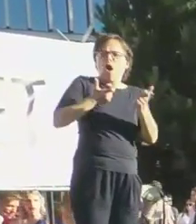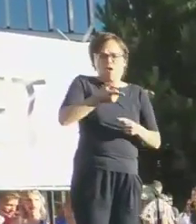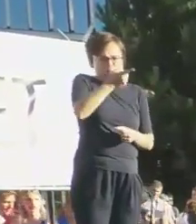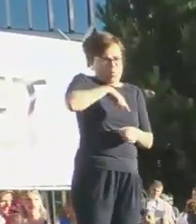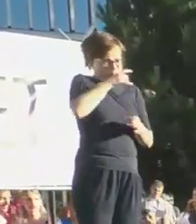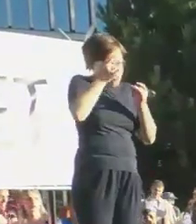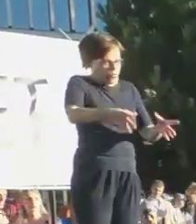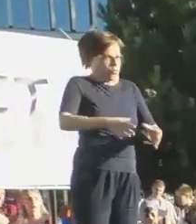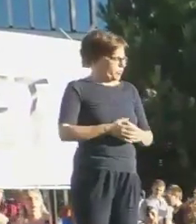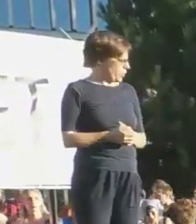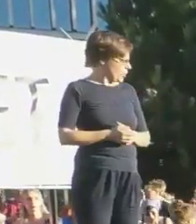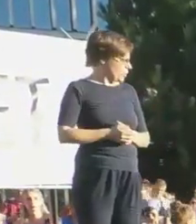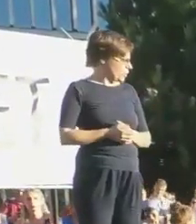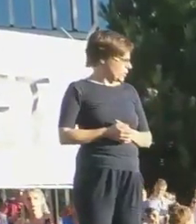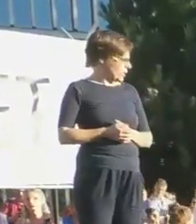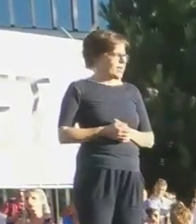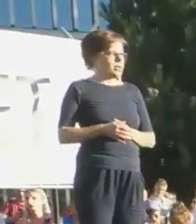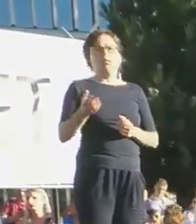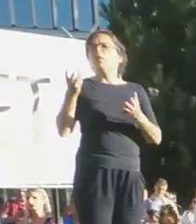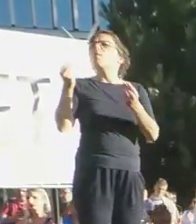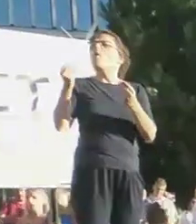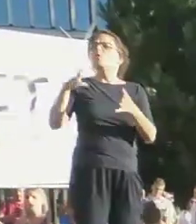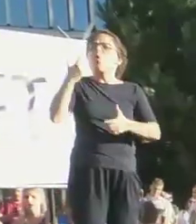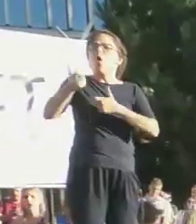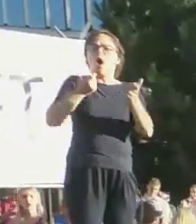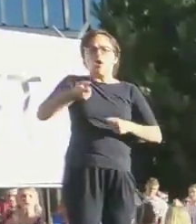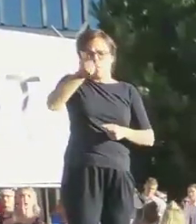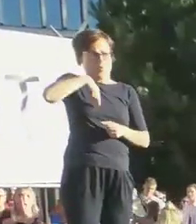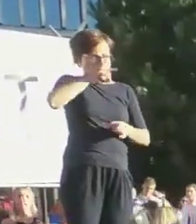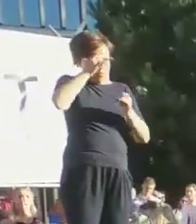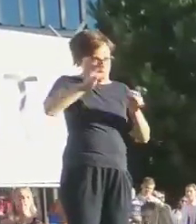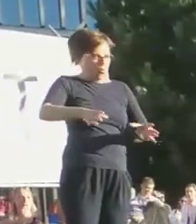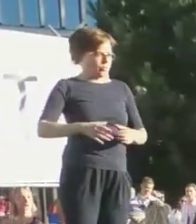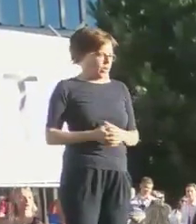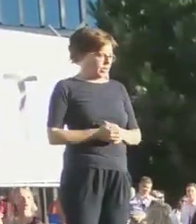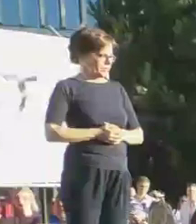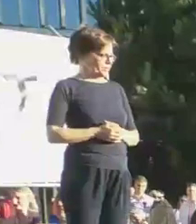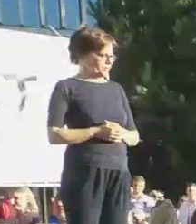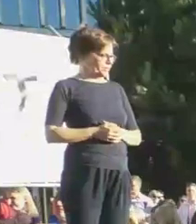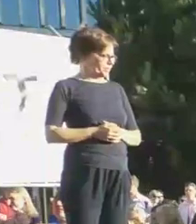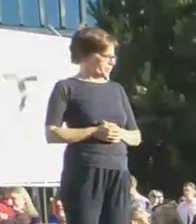wkurwiać! Trzeba było nas nie wkurwiać!